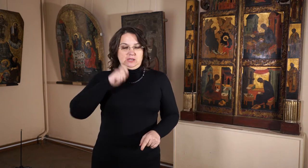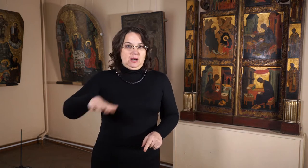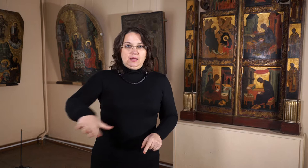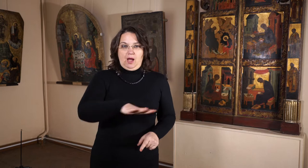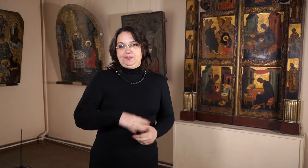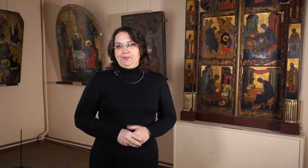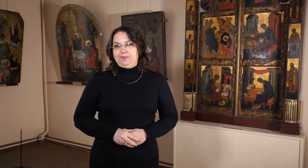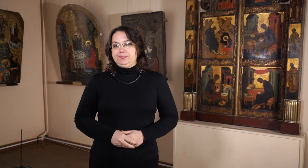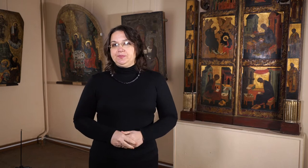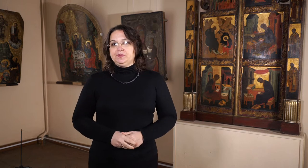страна.